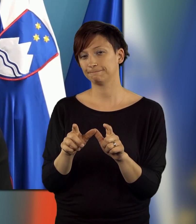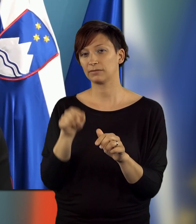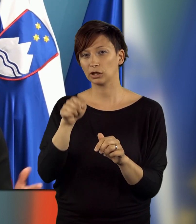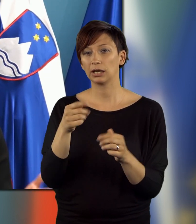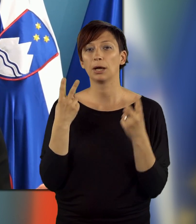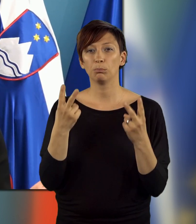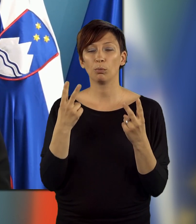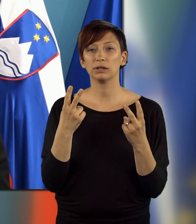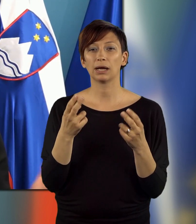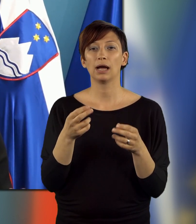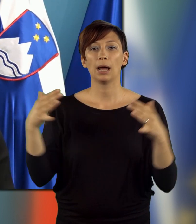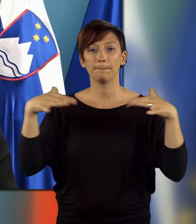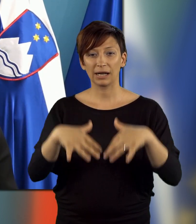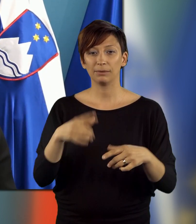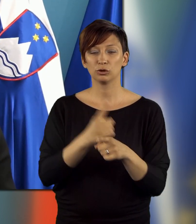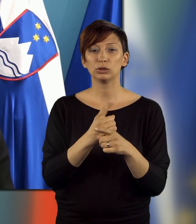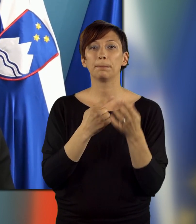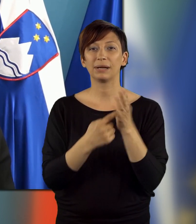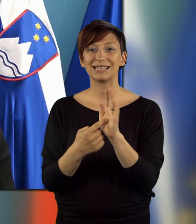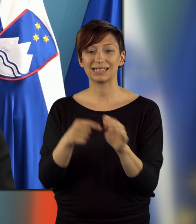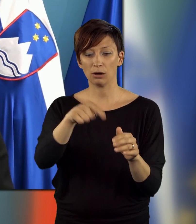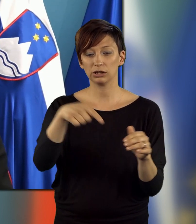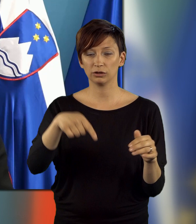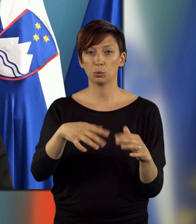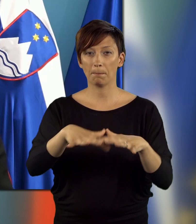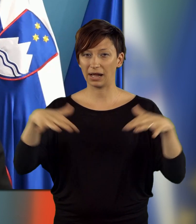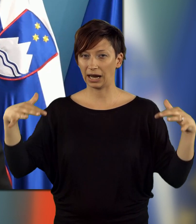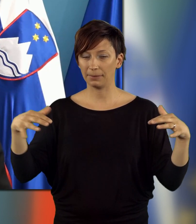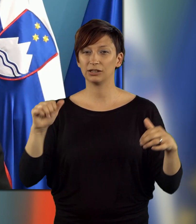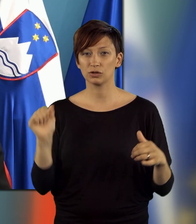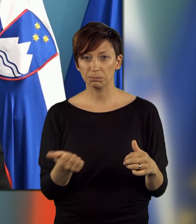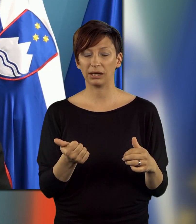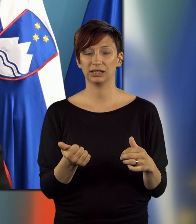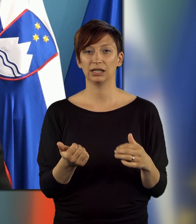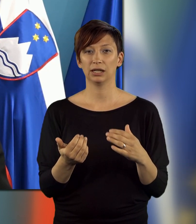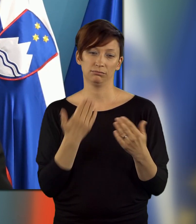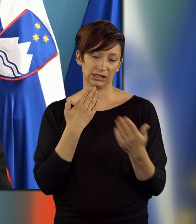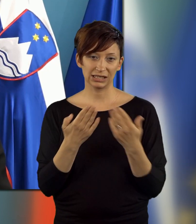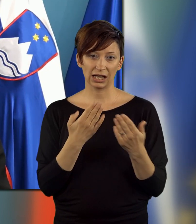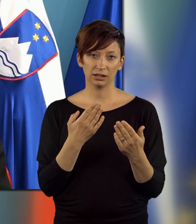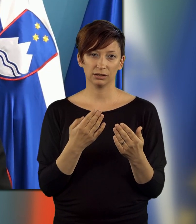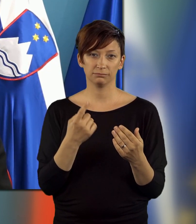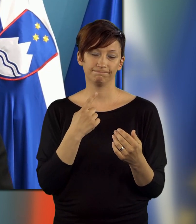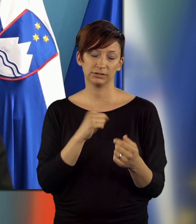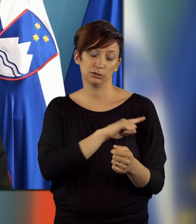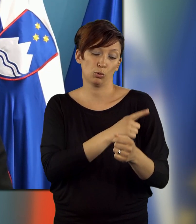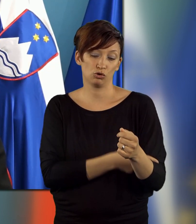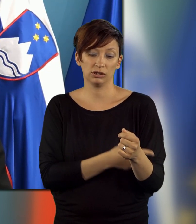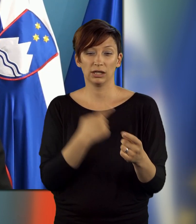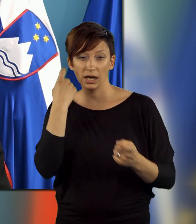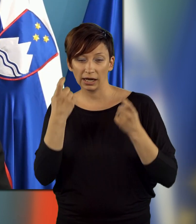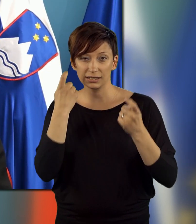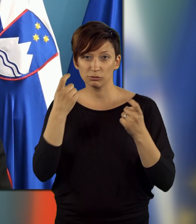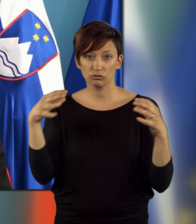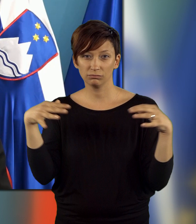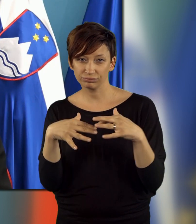da sedaj parlament in seveda predstavniki v parlamentu znova sestanejo in seveda strnijo sile in da